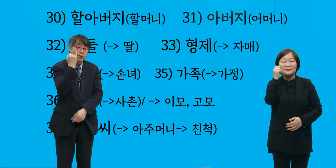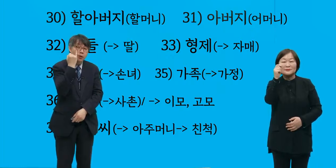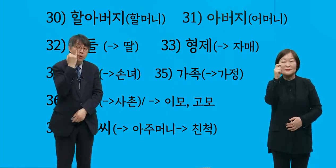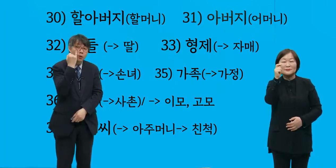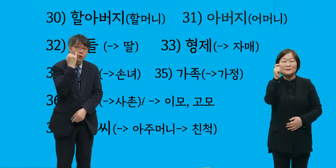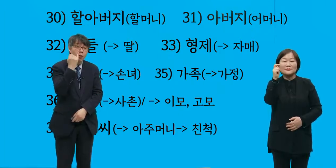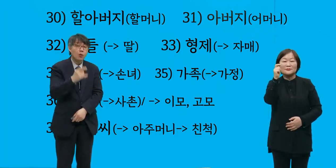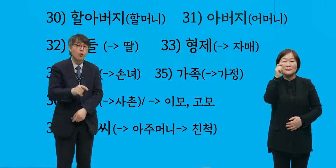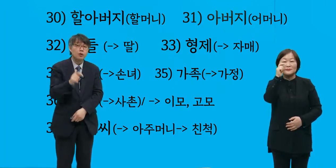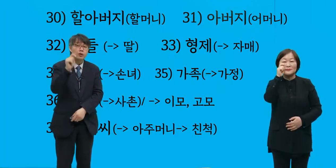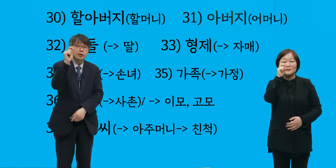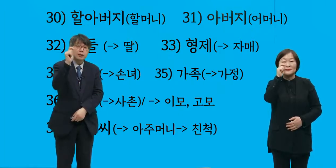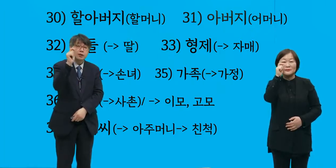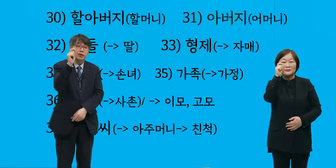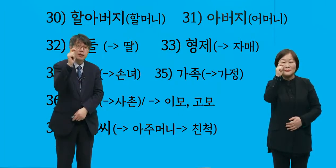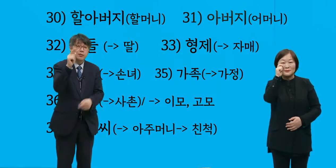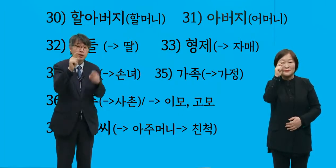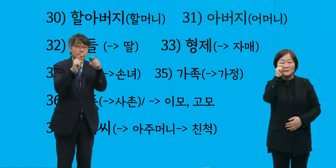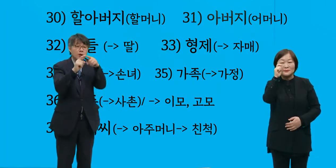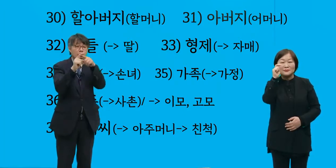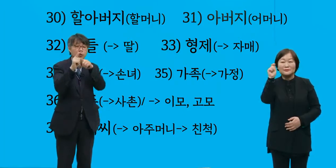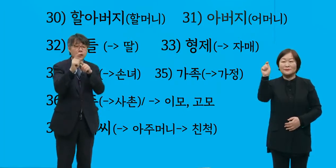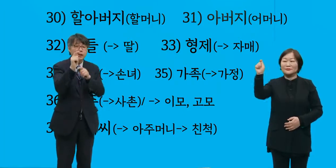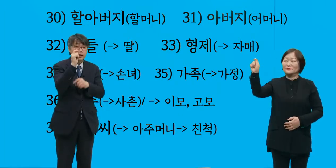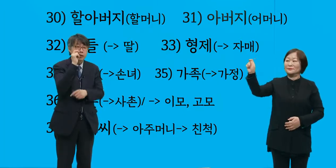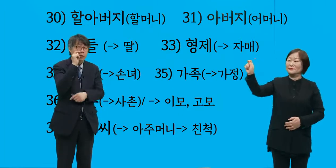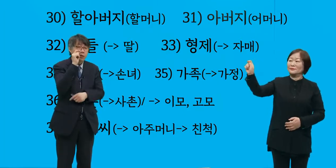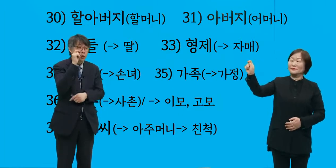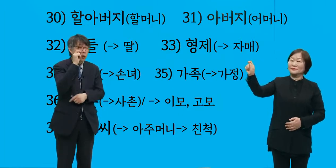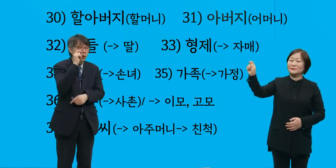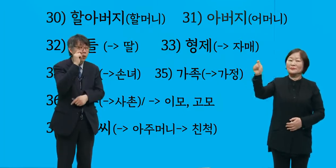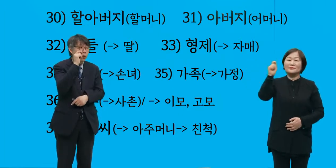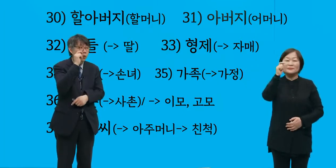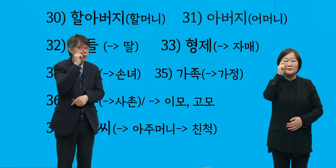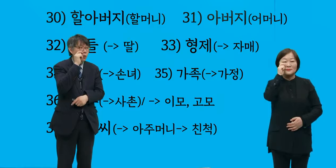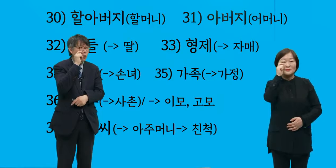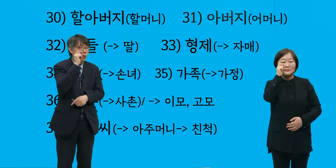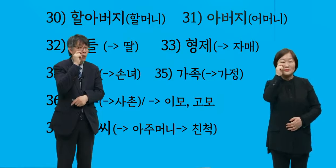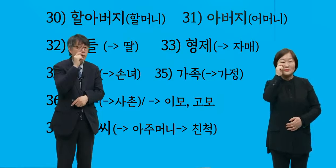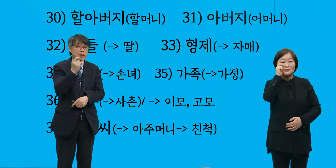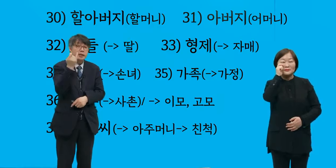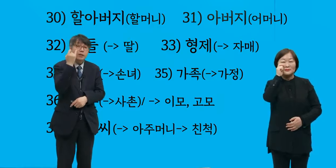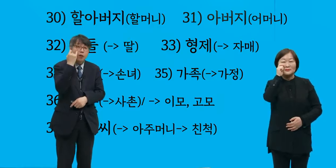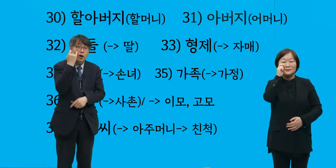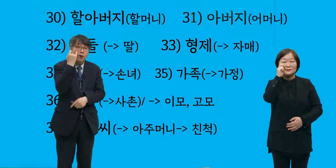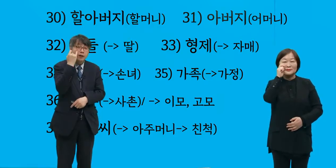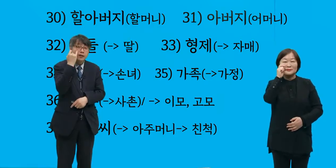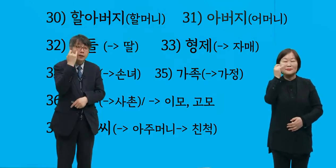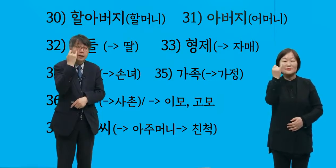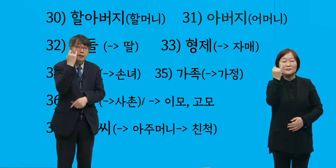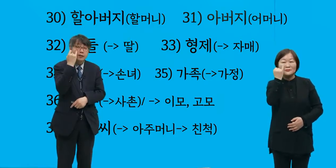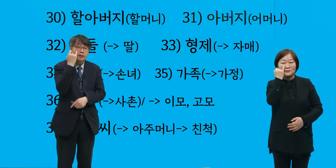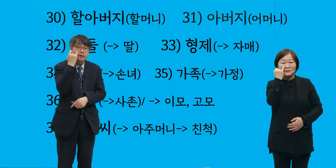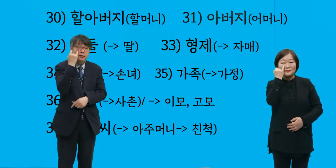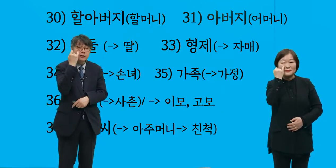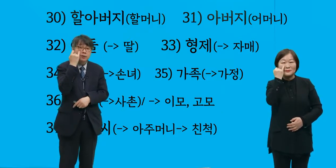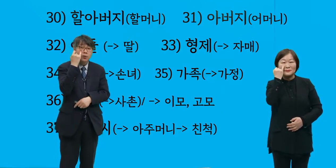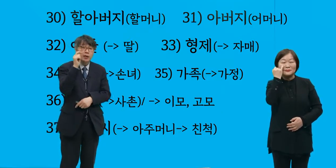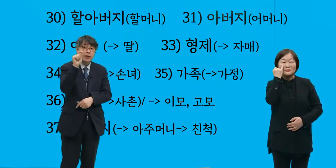이모. 고모는 이렇게 하면 고자가 되잖아요. 고모, 고모. 이모하고 같은 곳에